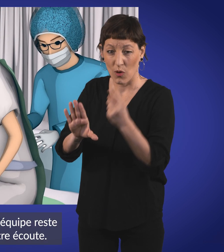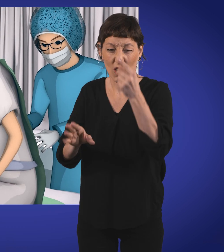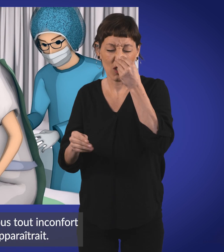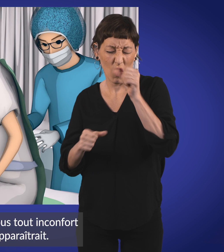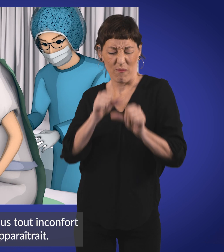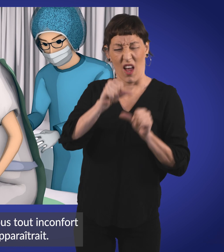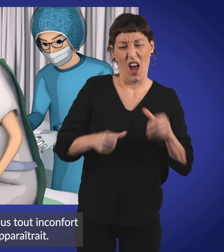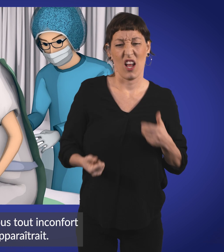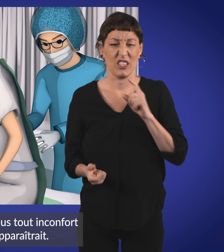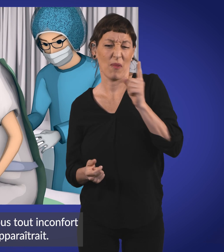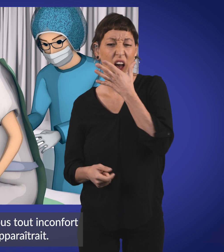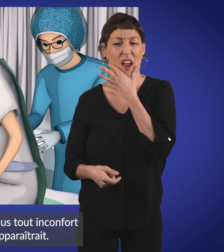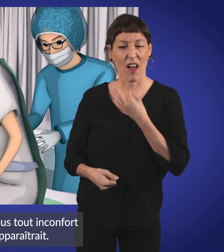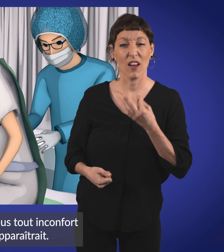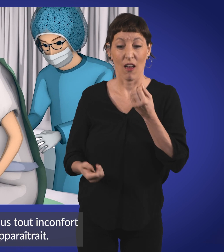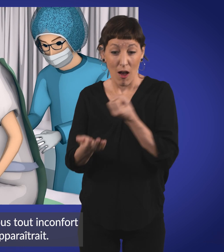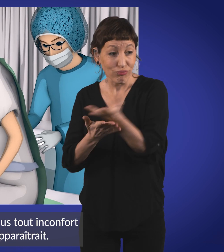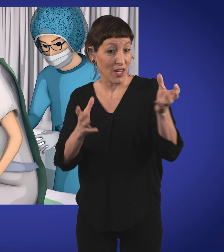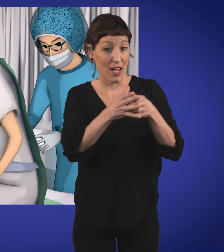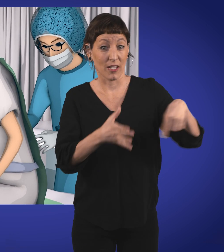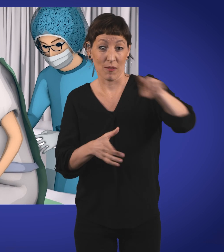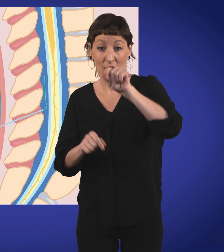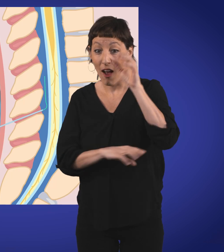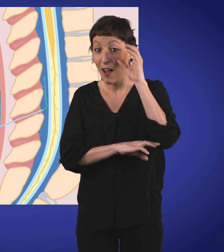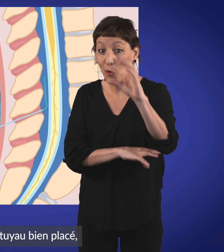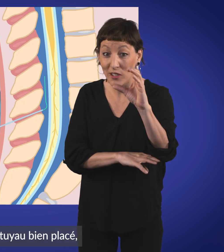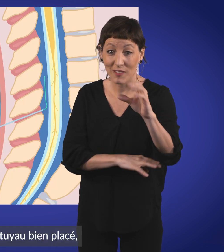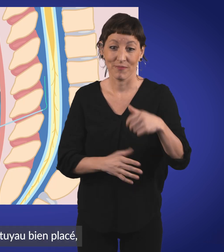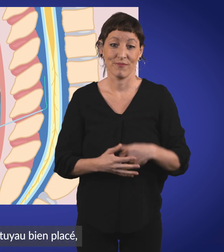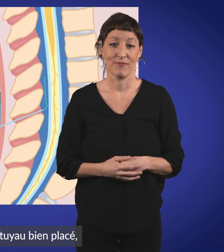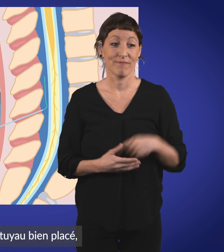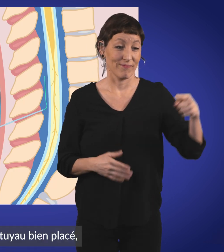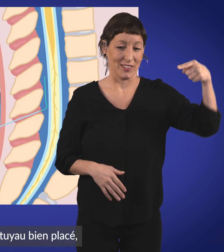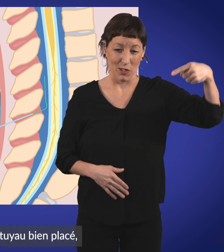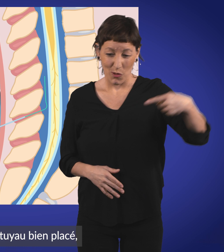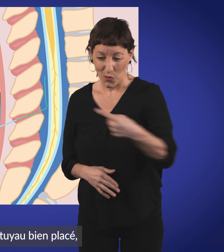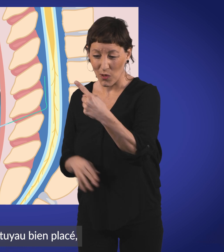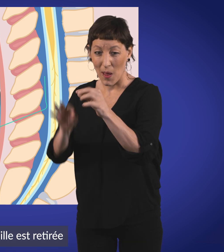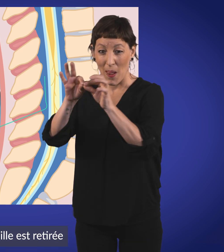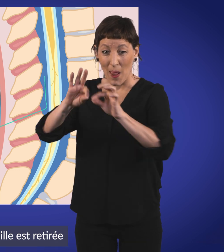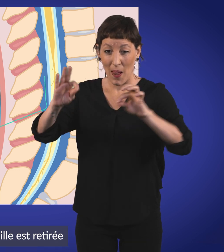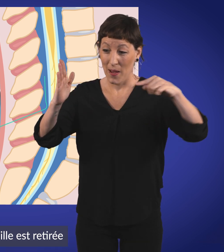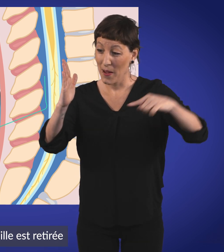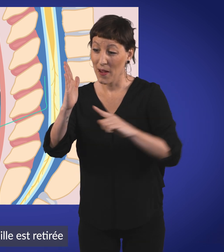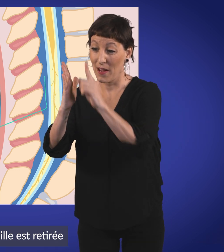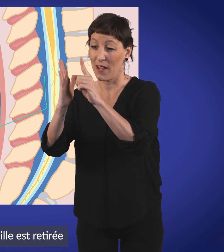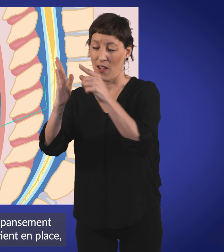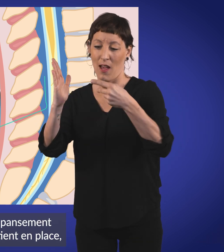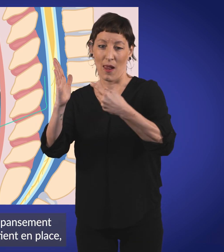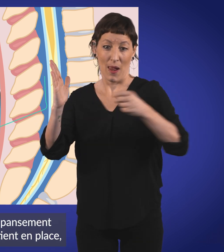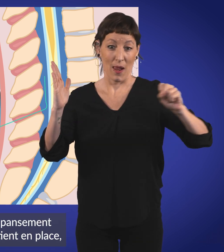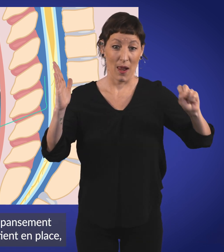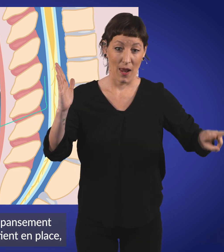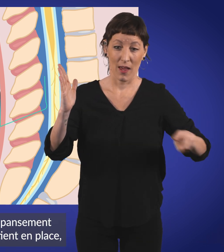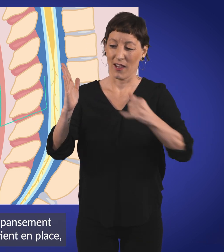écoute. Signalez-nous tout inconfort qui apparaîtrait. Une fois le tuyau bien placé, son aiguille est retirée et